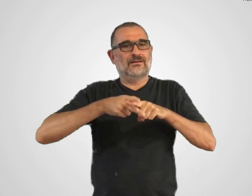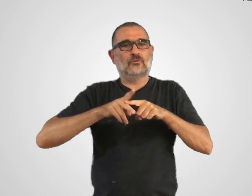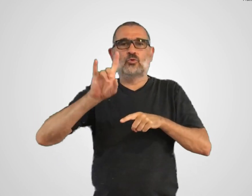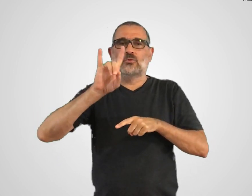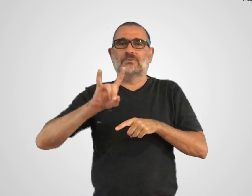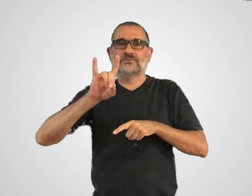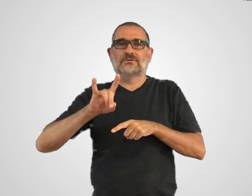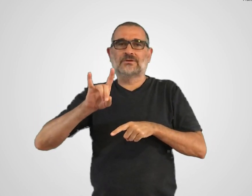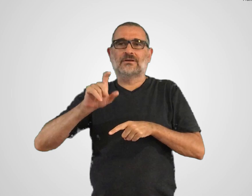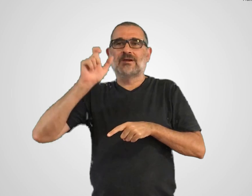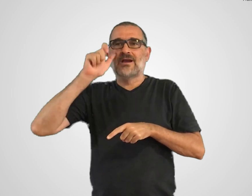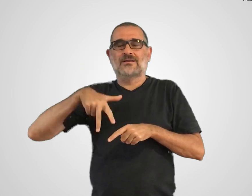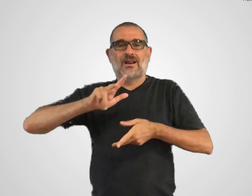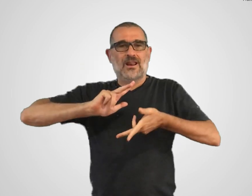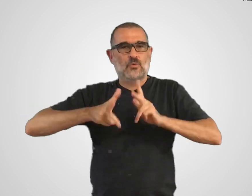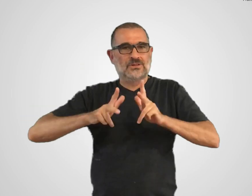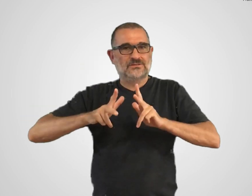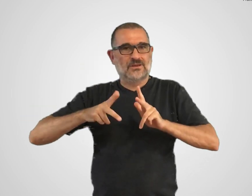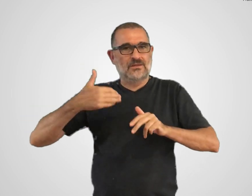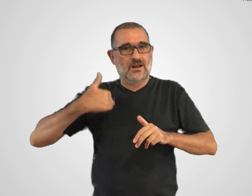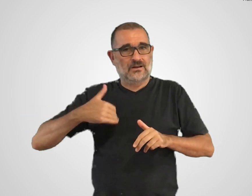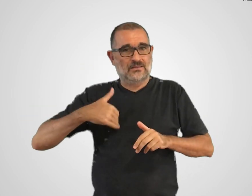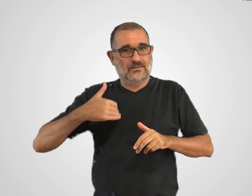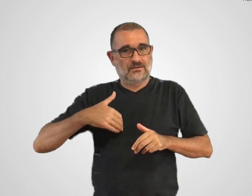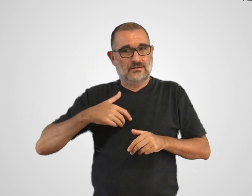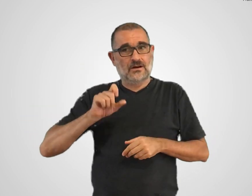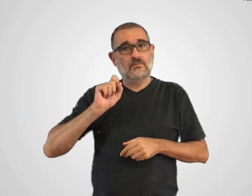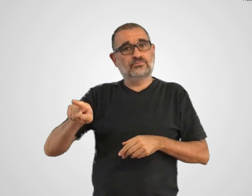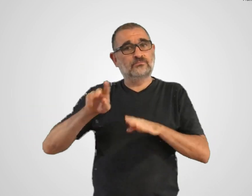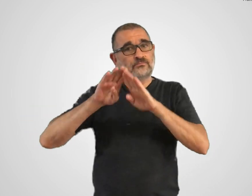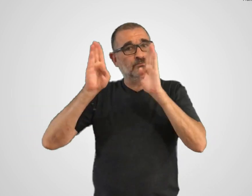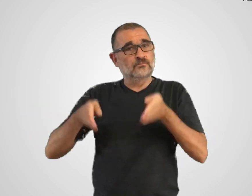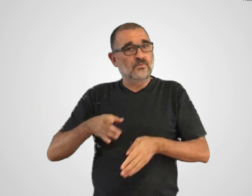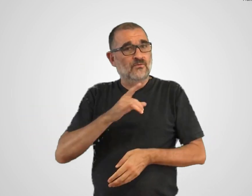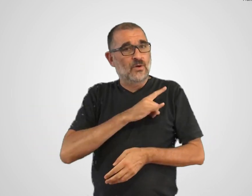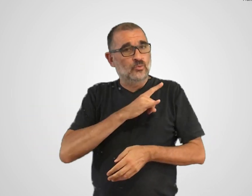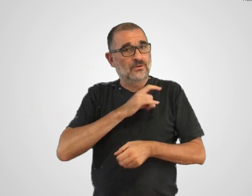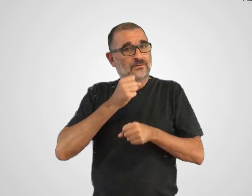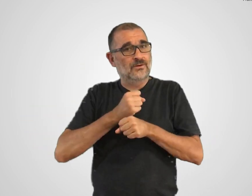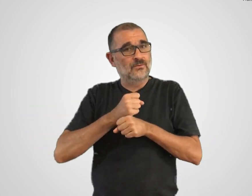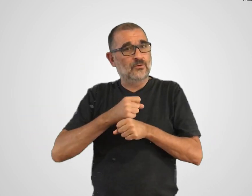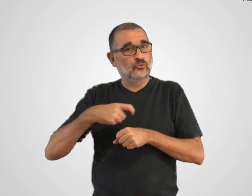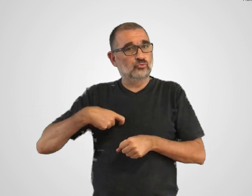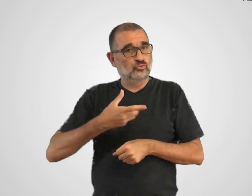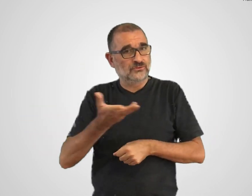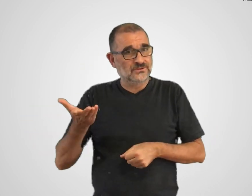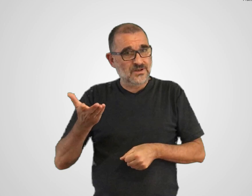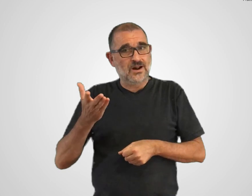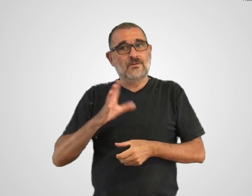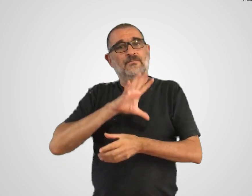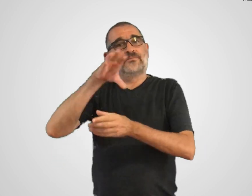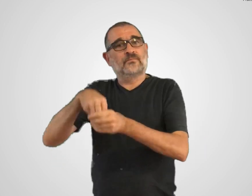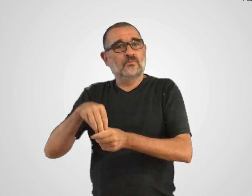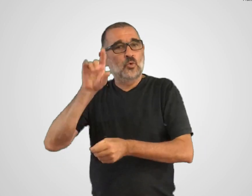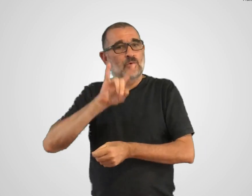Tecnicatura Universitaria en Lengua de Señas Argentina de la Facultad de Trabajo Social de